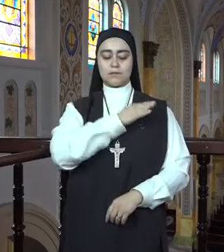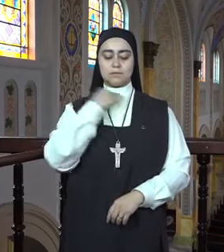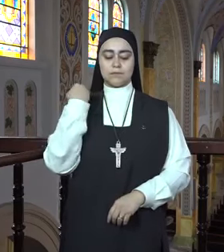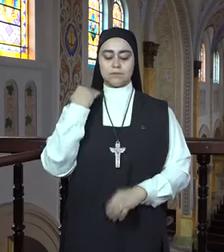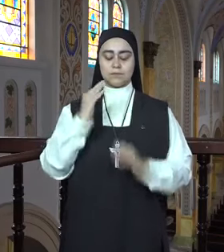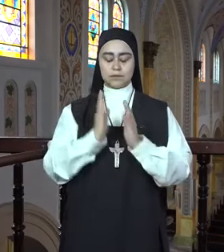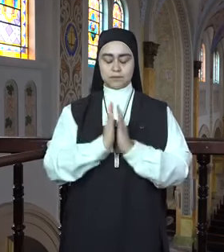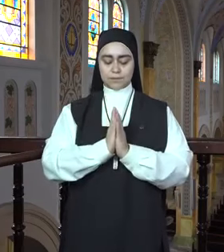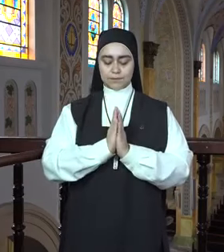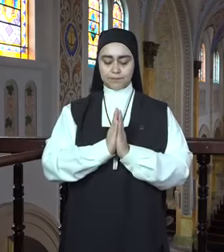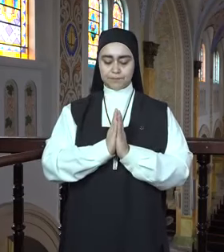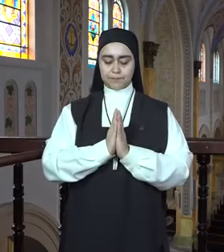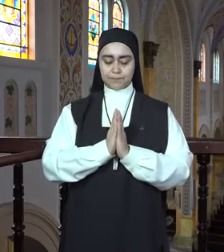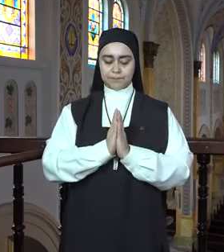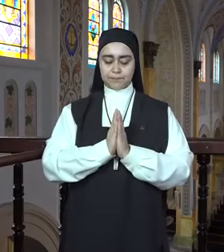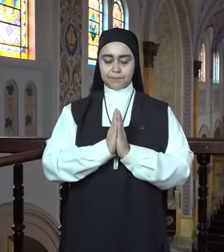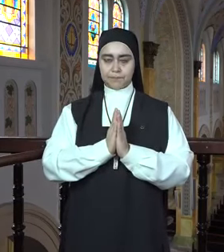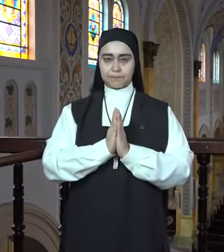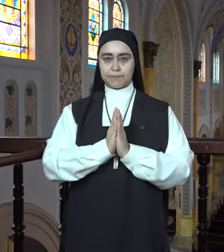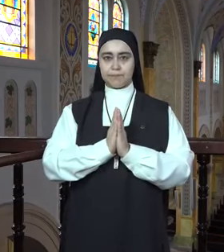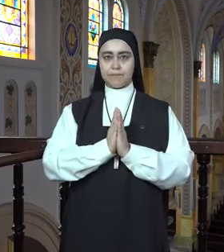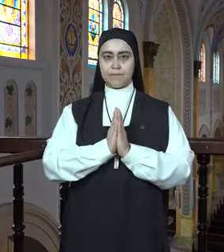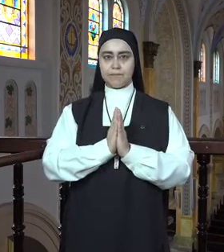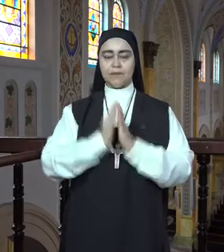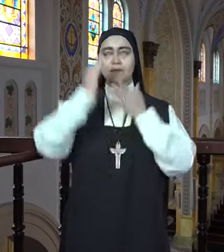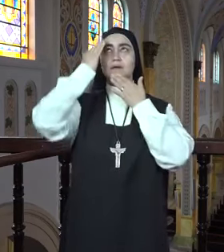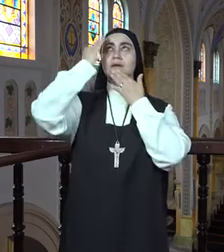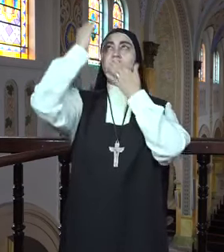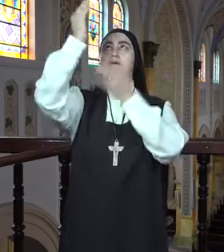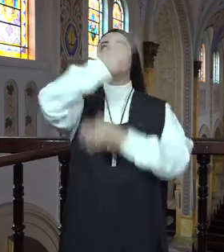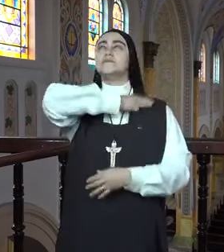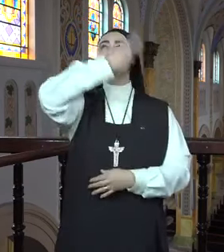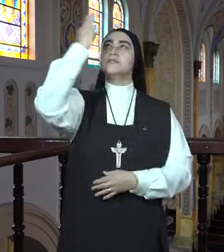nossa morte. Amém. Ave Maria, cheia de